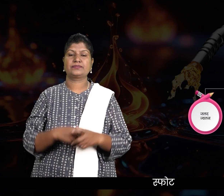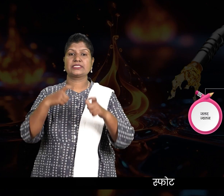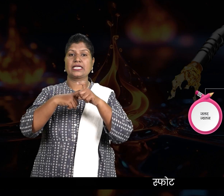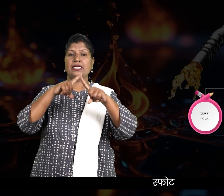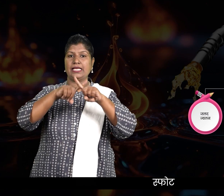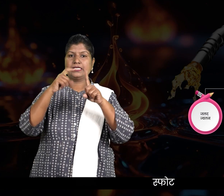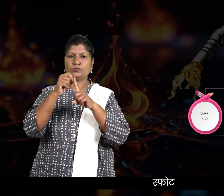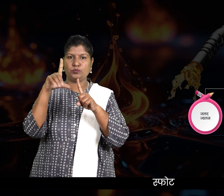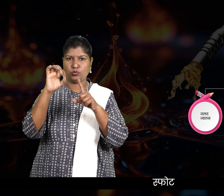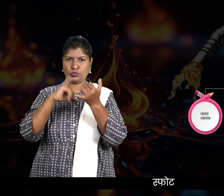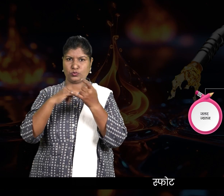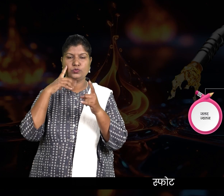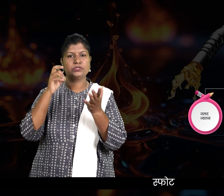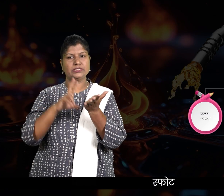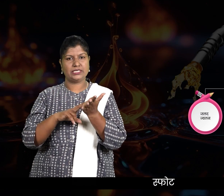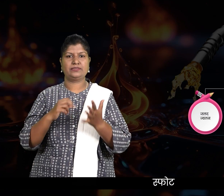स्फोट.